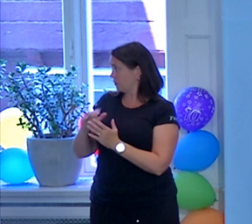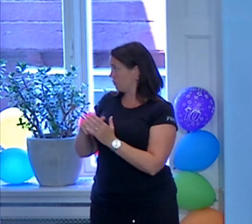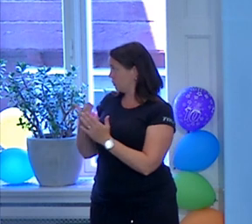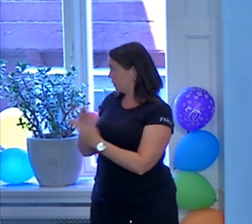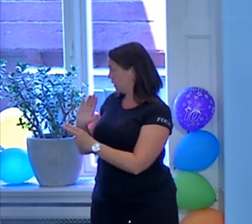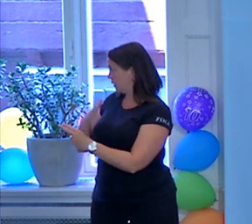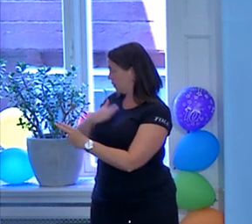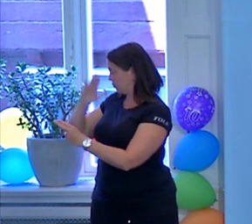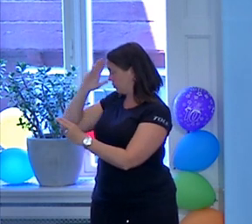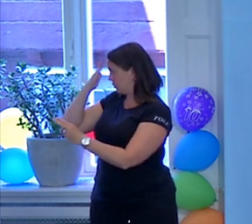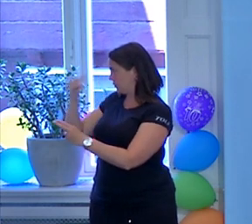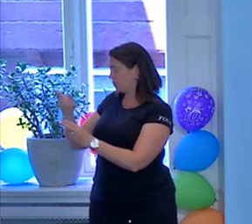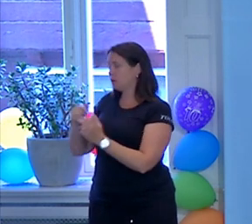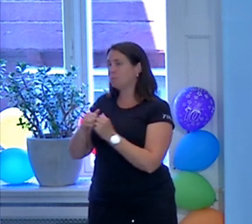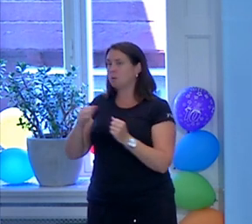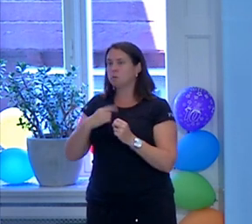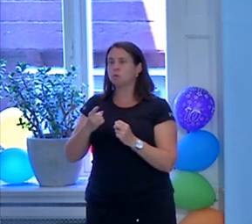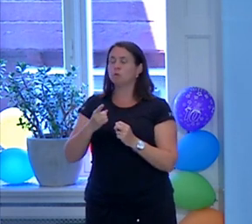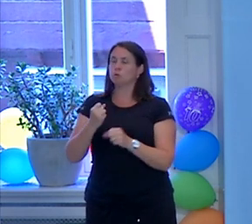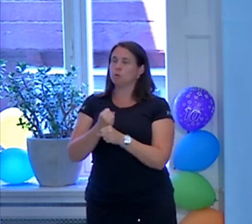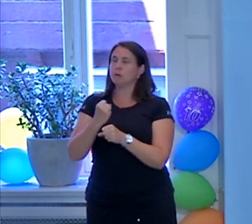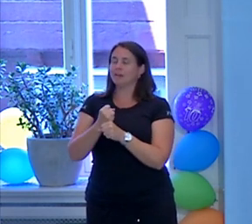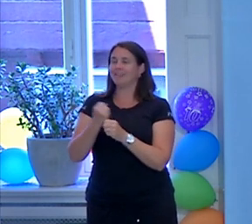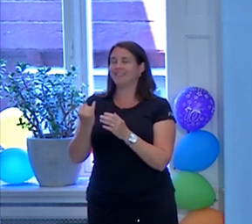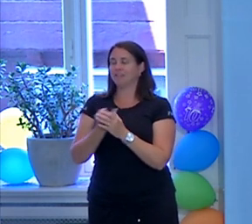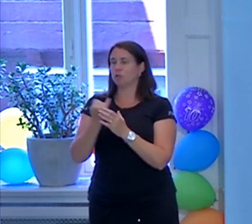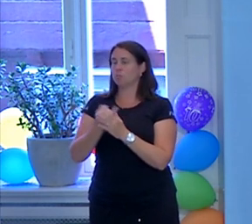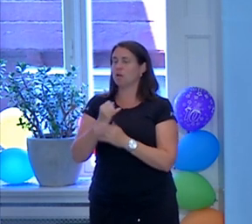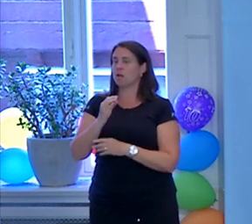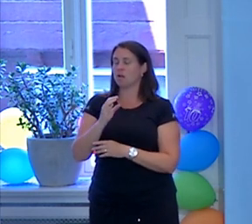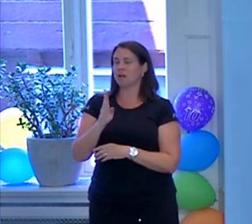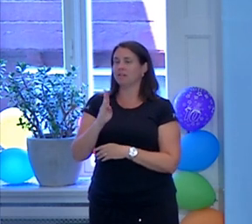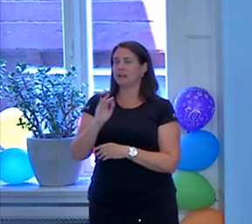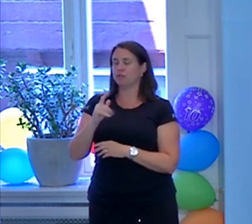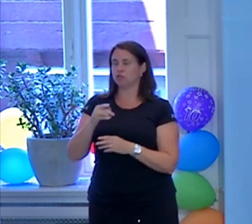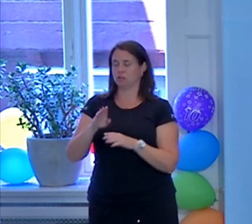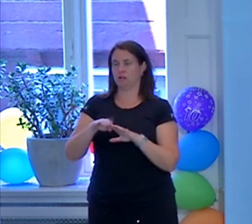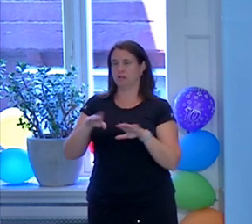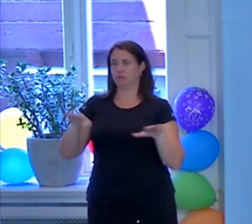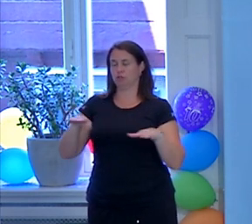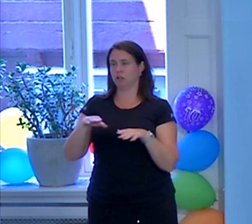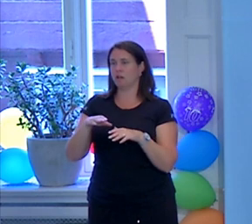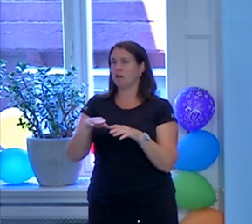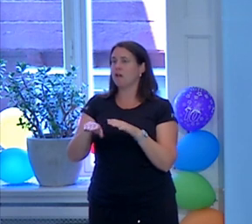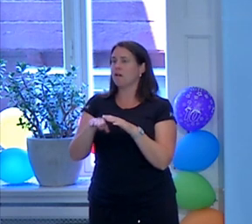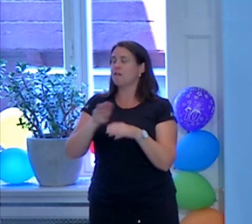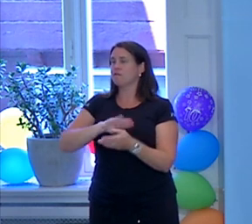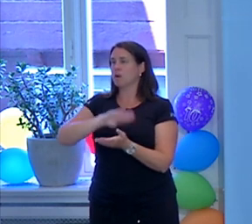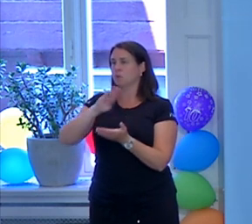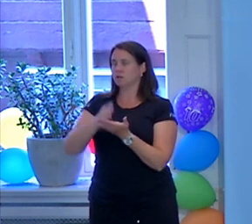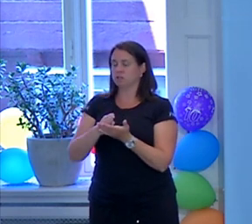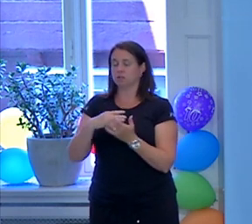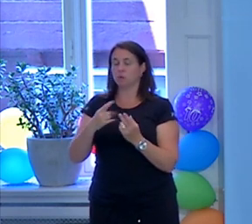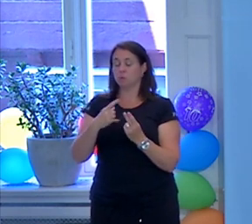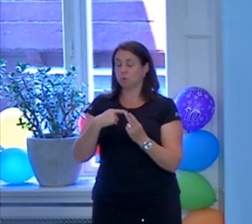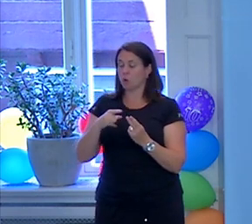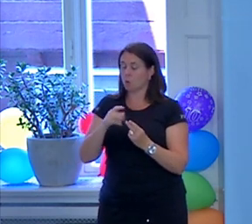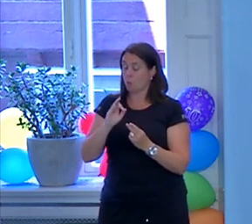att du jobbar med Diversify Foundation. Om du skulle få ge lite råd till, nu har vi en HR-chef, vi har